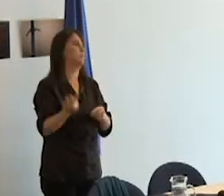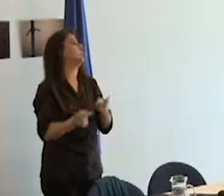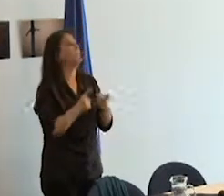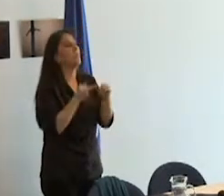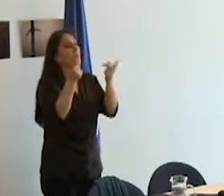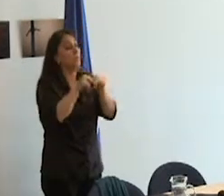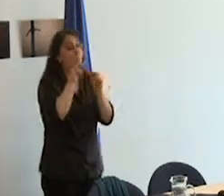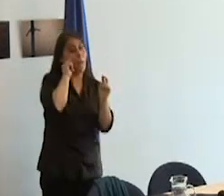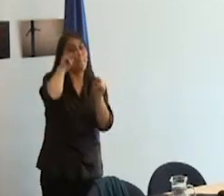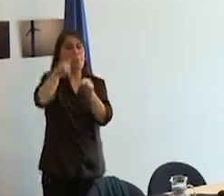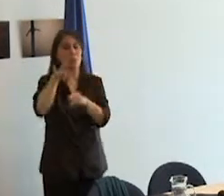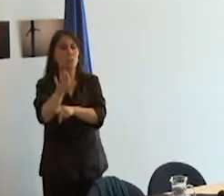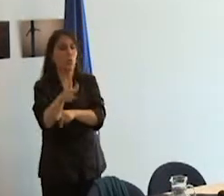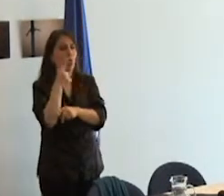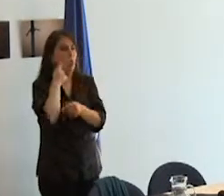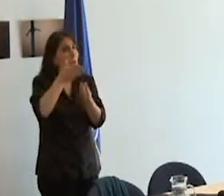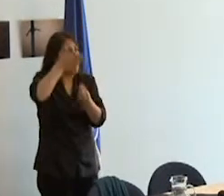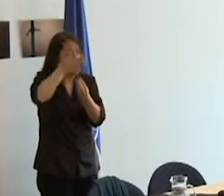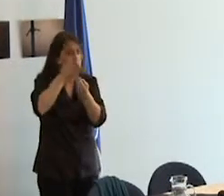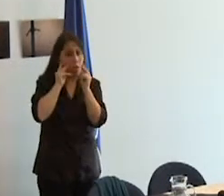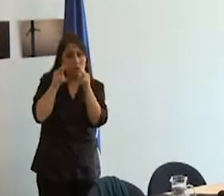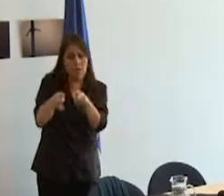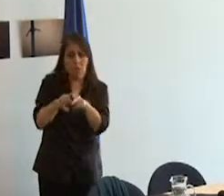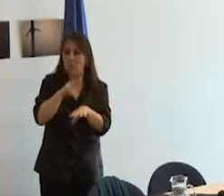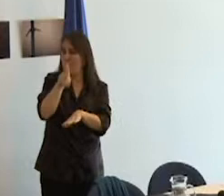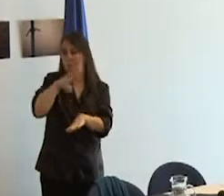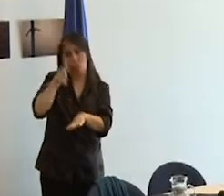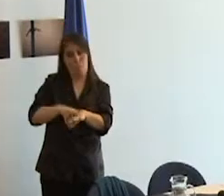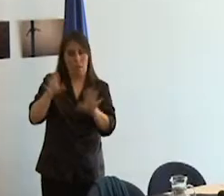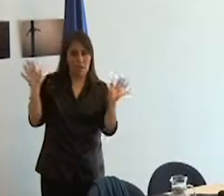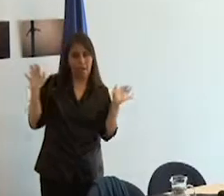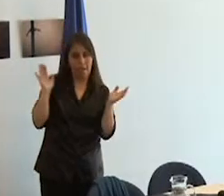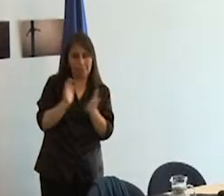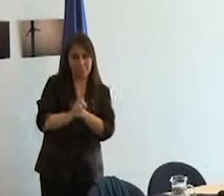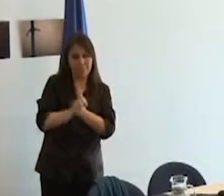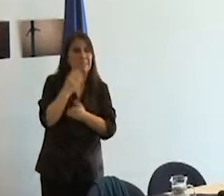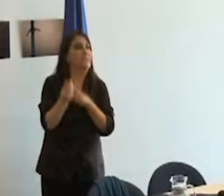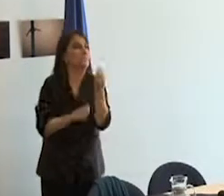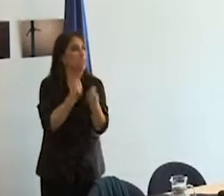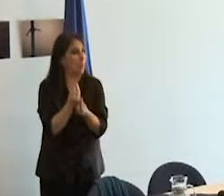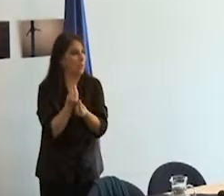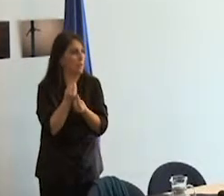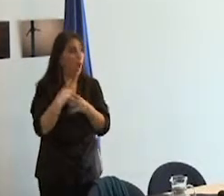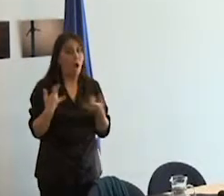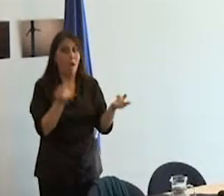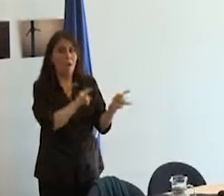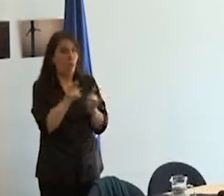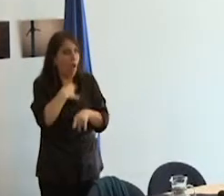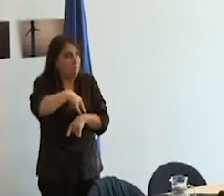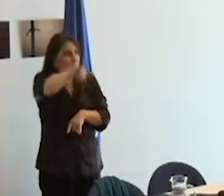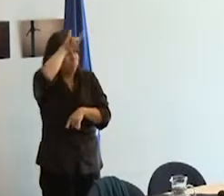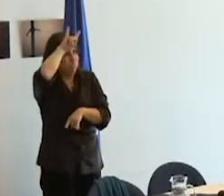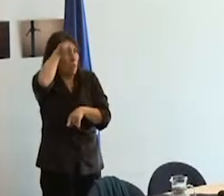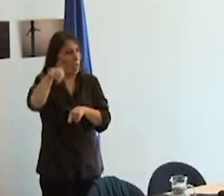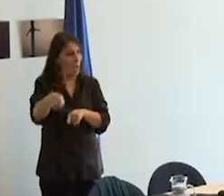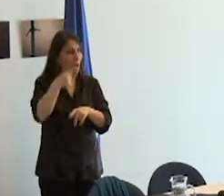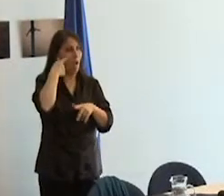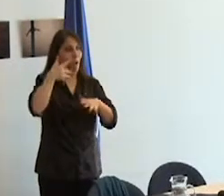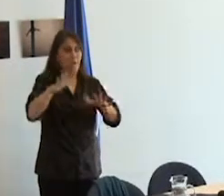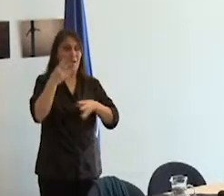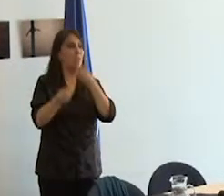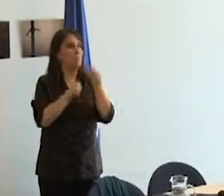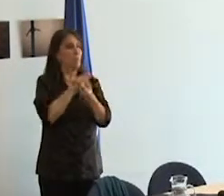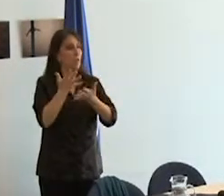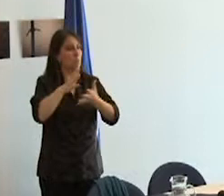ámbito religioso en que ese sujeto anormal estaba asociado a lo satánico y eran objetos de prácticas